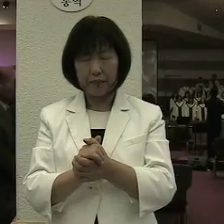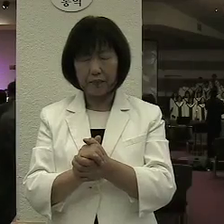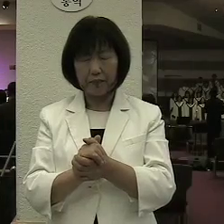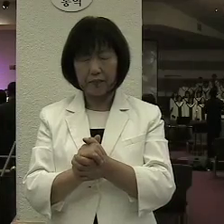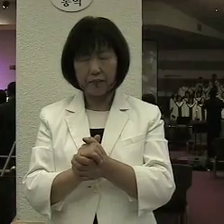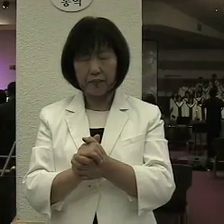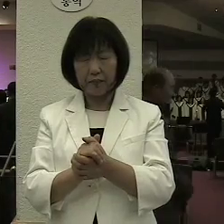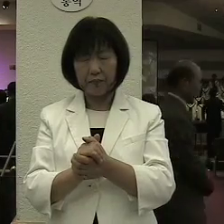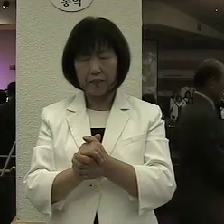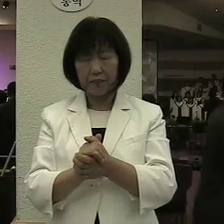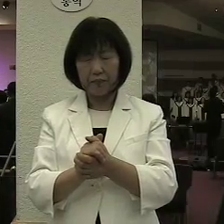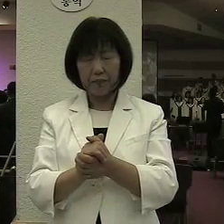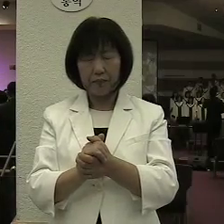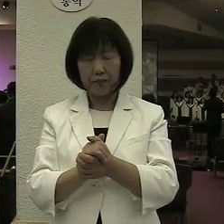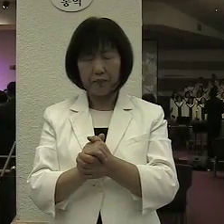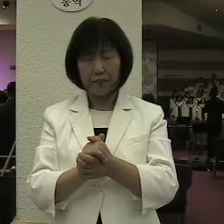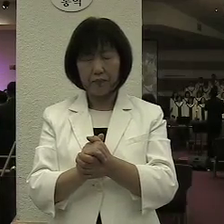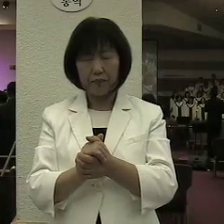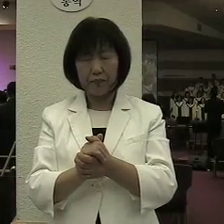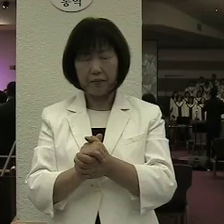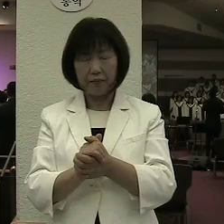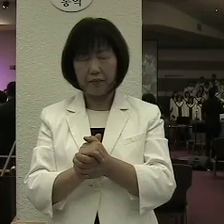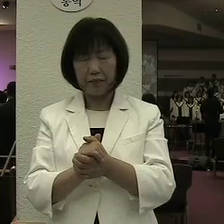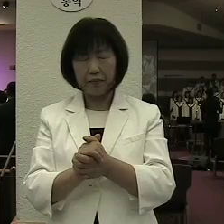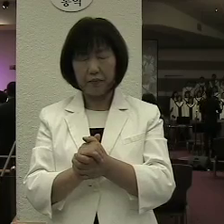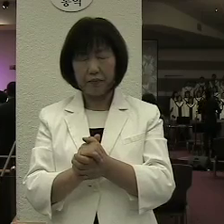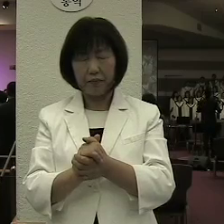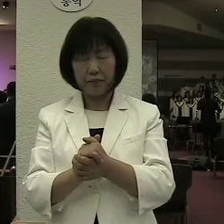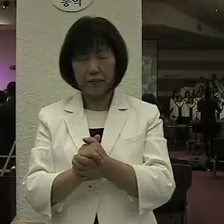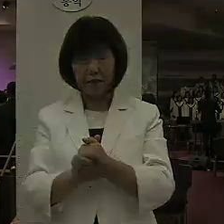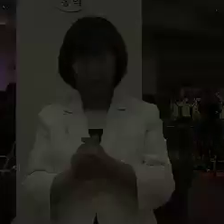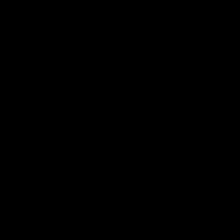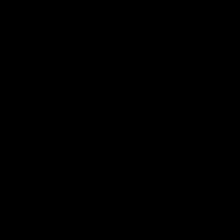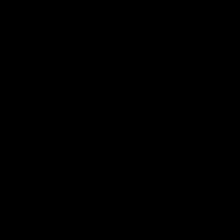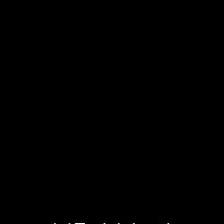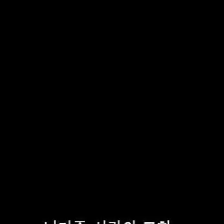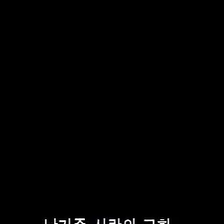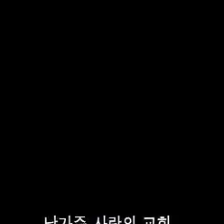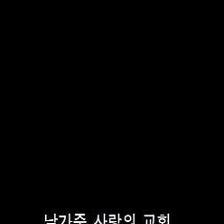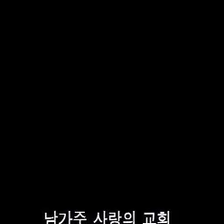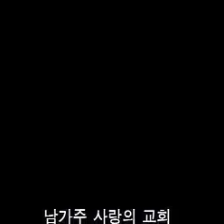주님을 찬양하는 모든 주의 백성들 위해 이제로부터